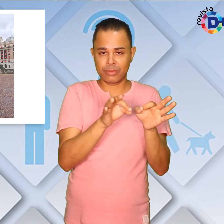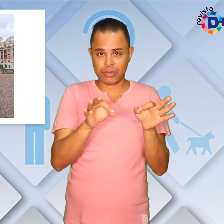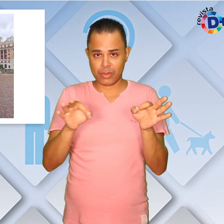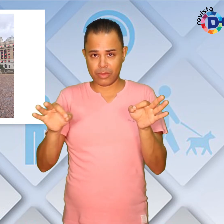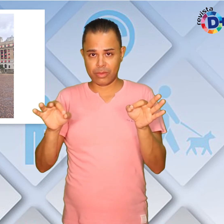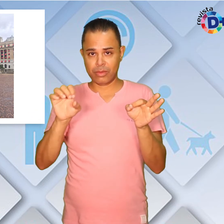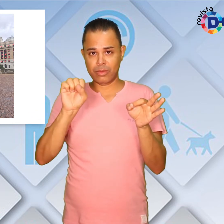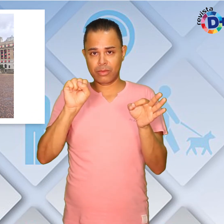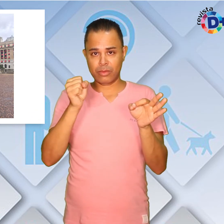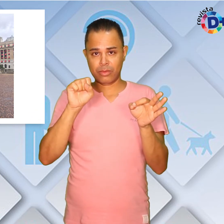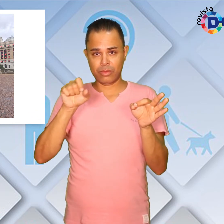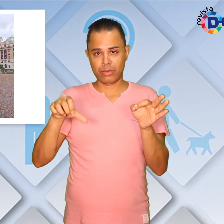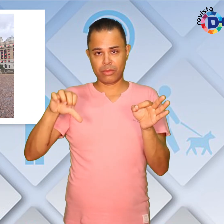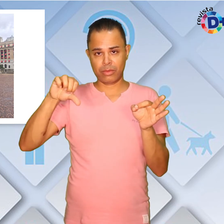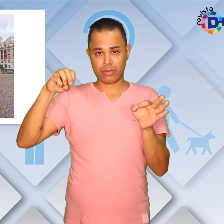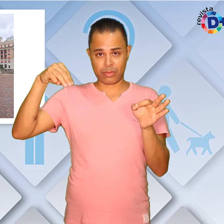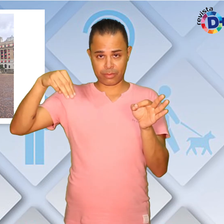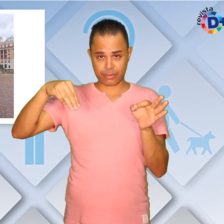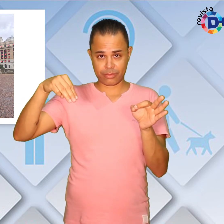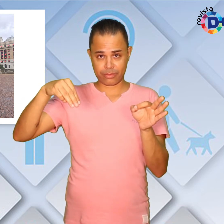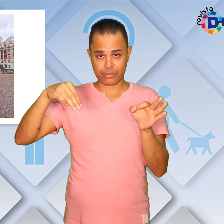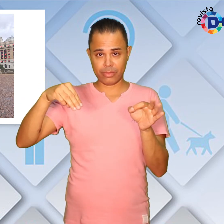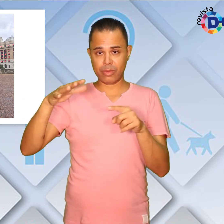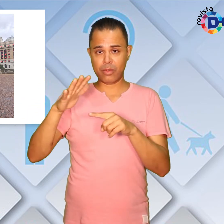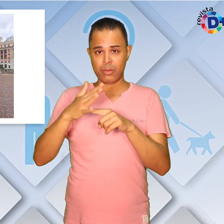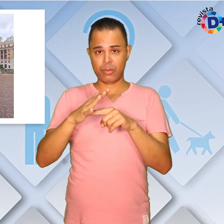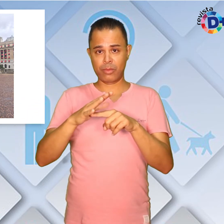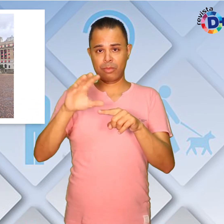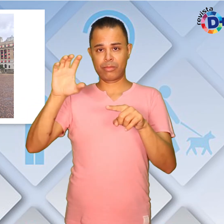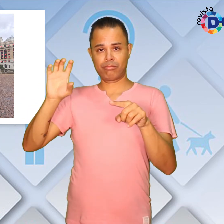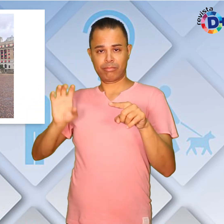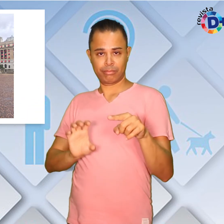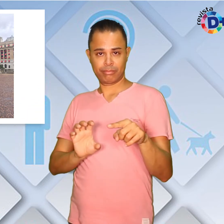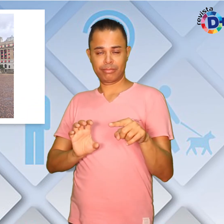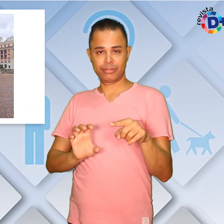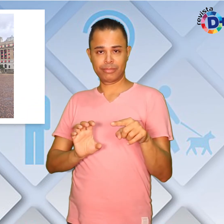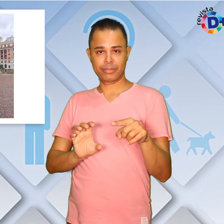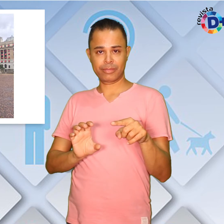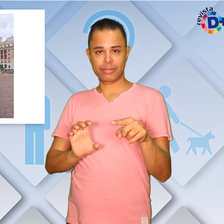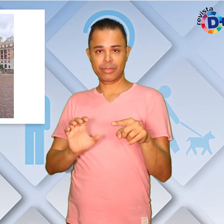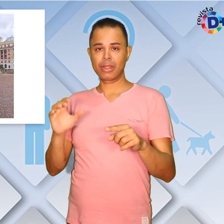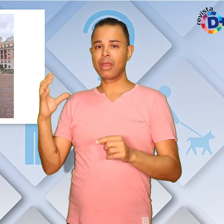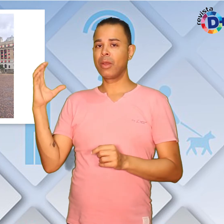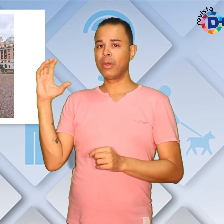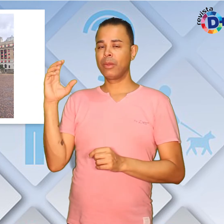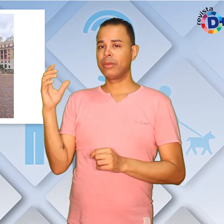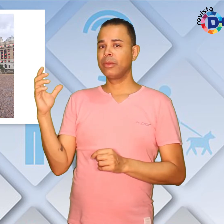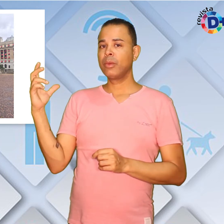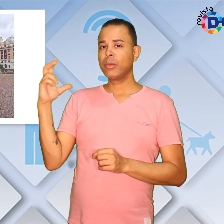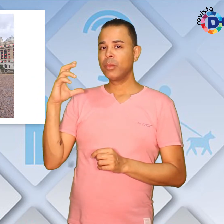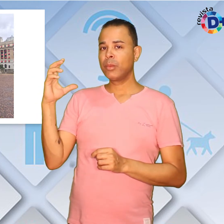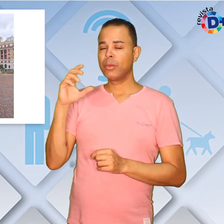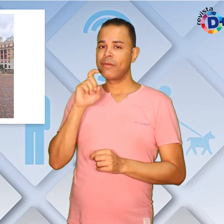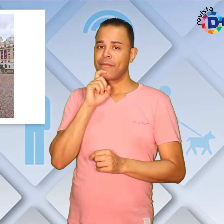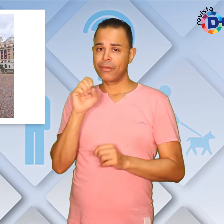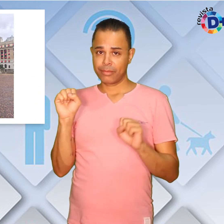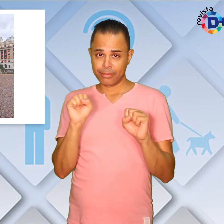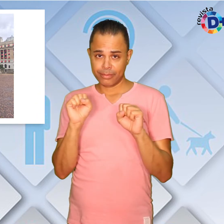comprimento e motor traseiro ar condicionado tomadas